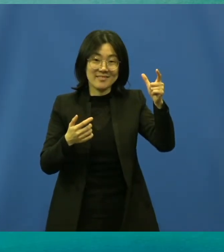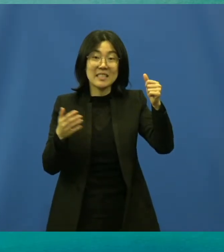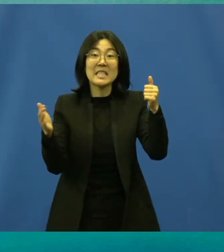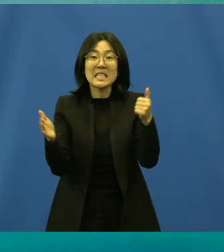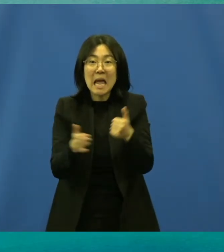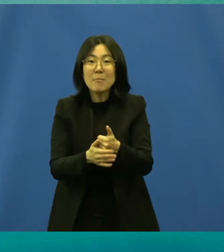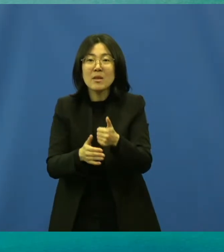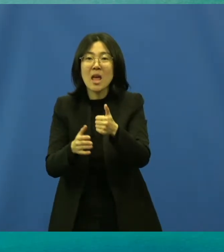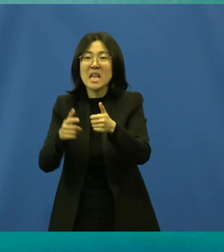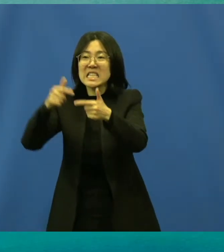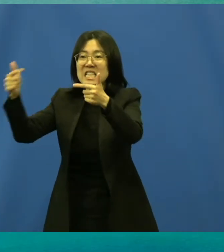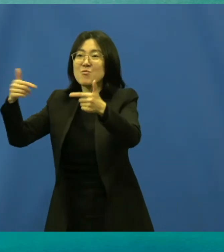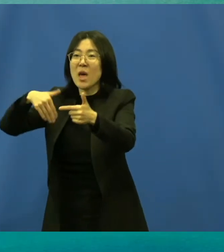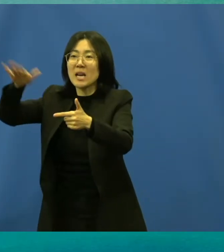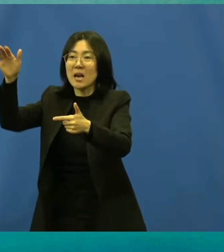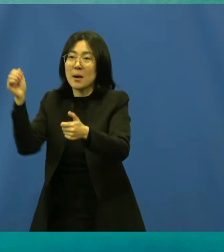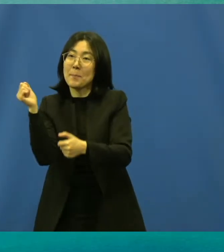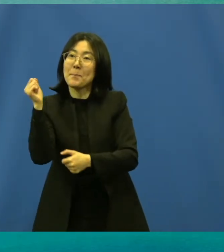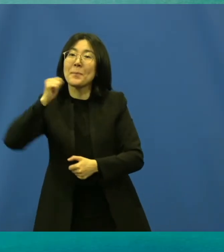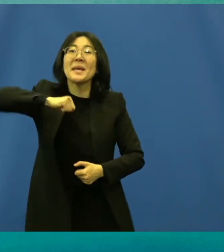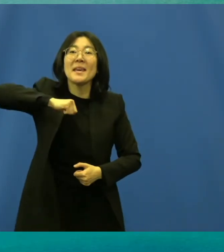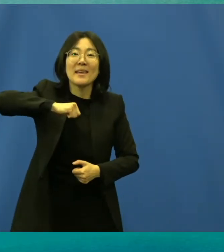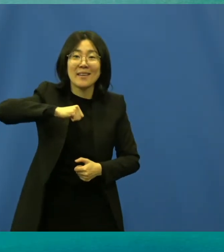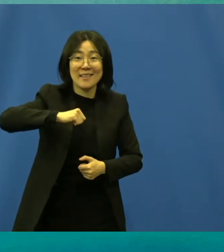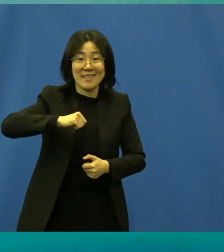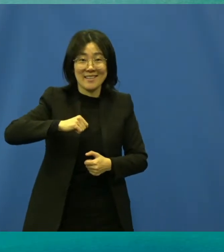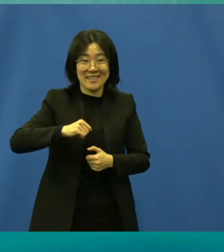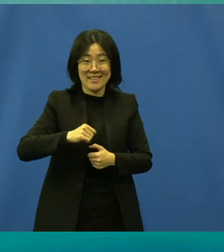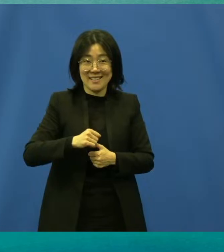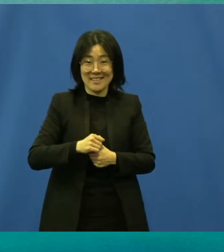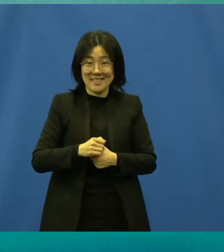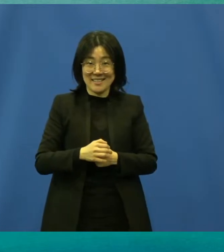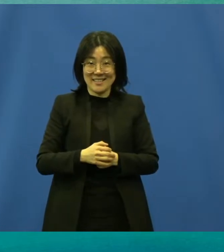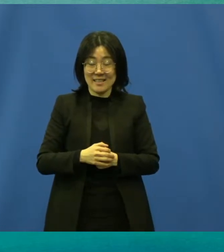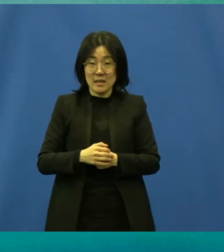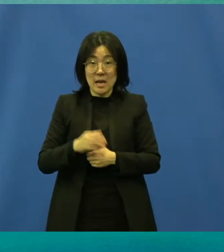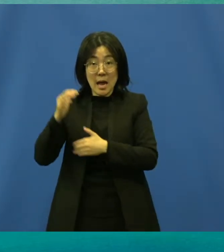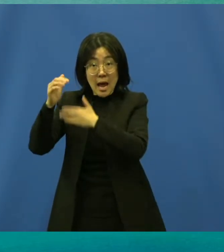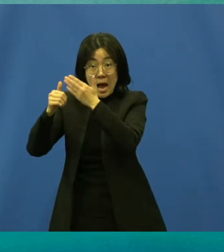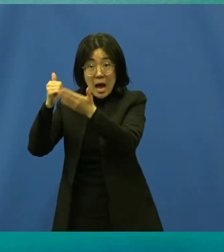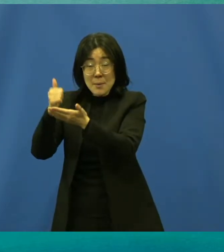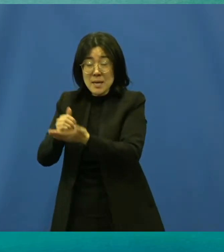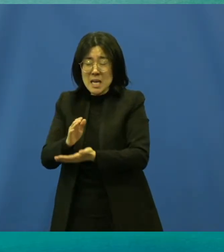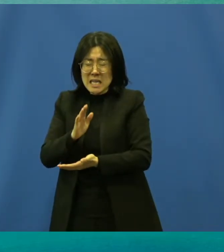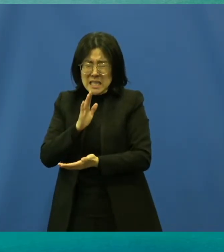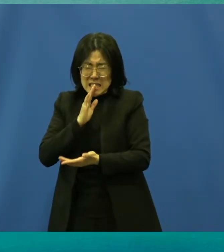그 말씀이 얼마나 하나님의 진심인가를 몰랐습니다.